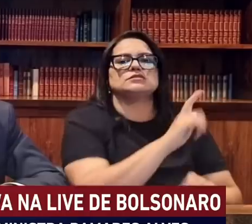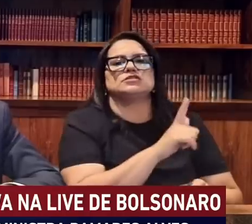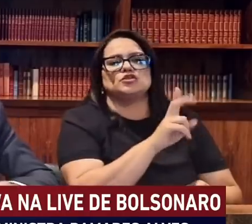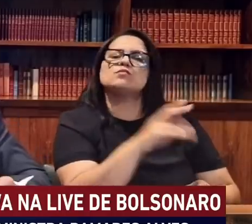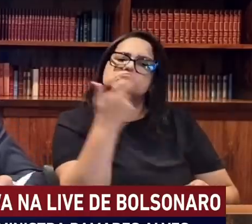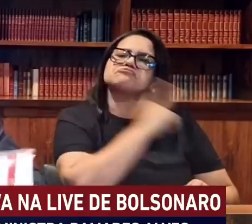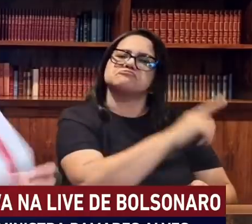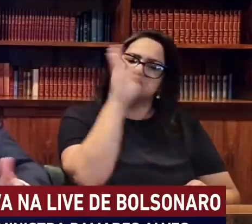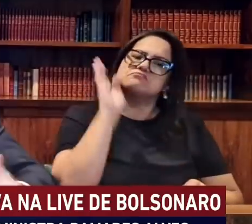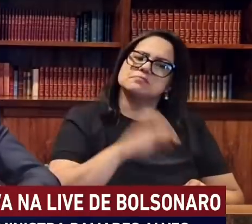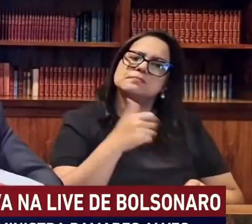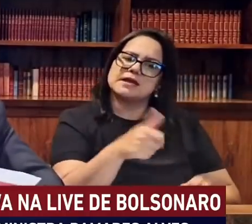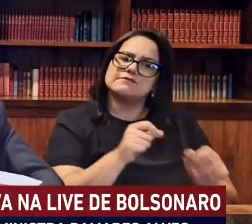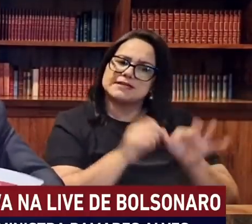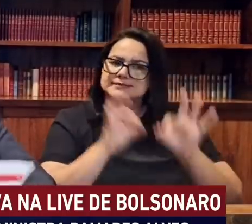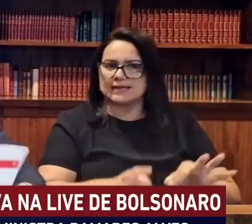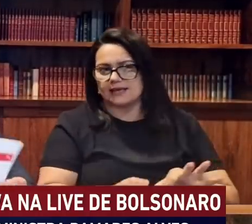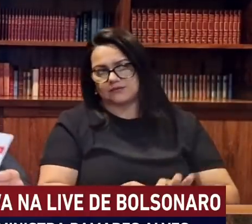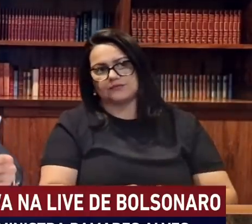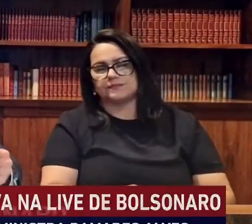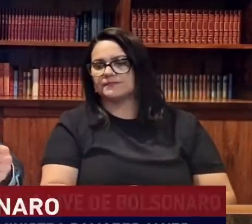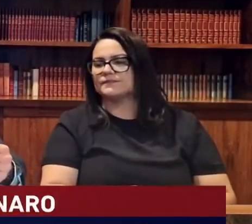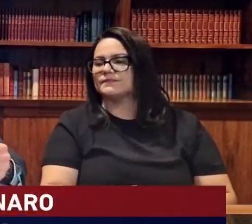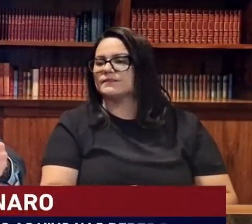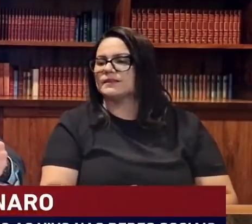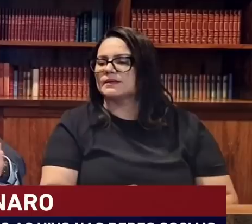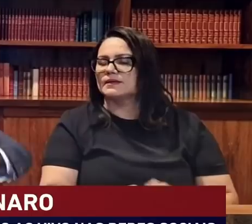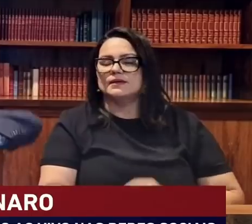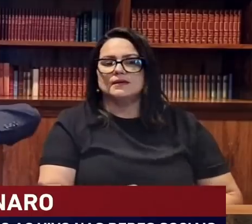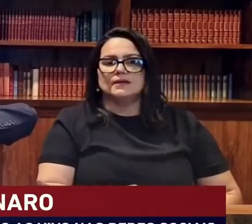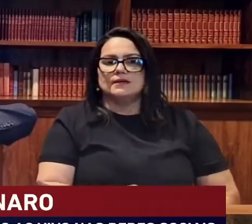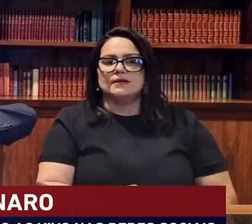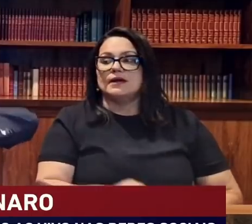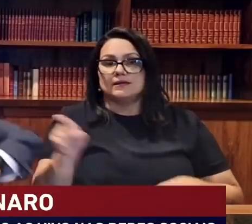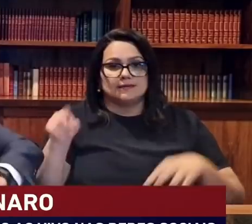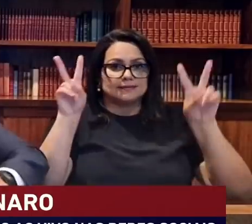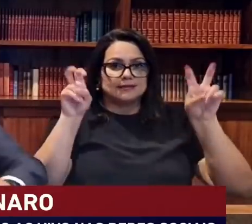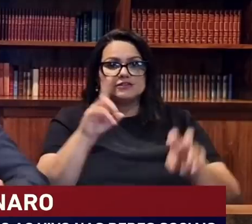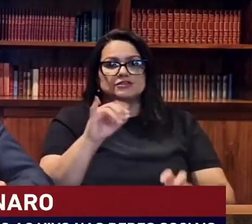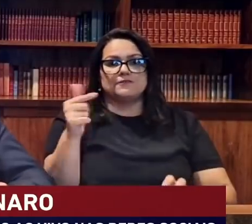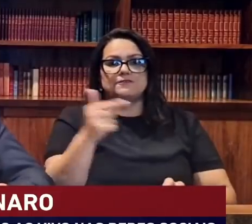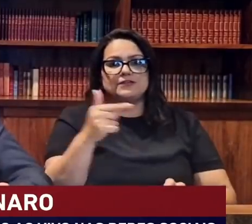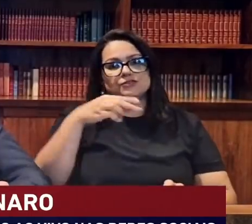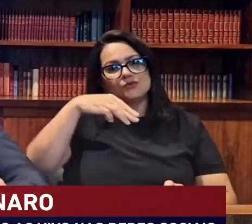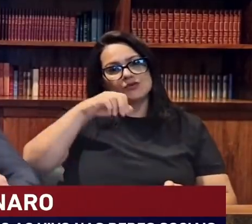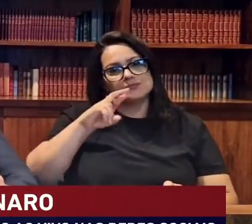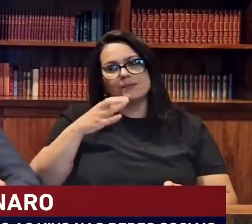acertou e ele fez na hora certa. Vamos lá? Aqui é a matéria aqui de 22 de março, dia do aniversário da primeira dama,